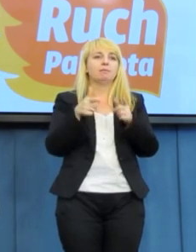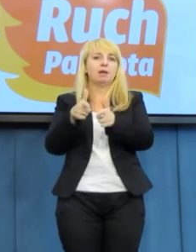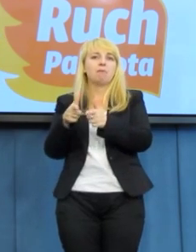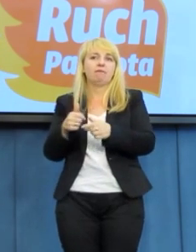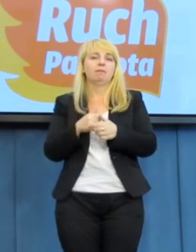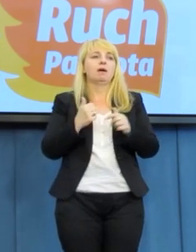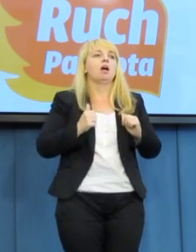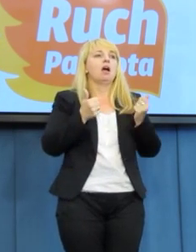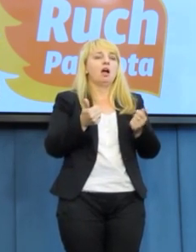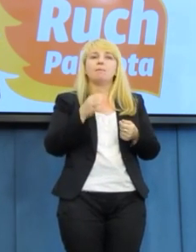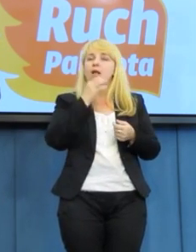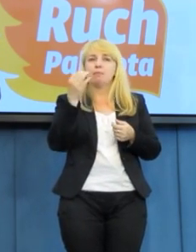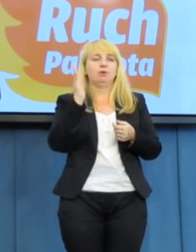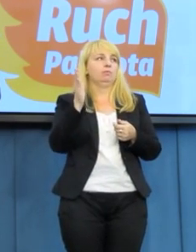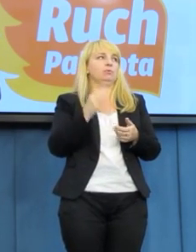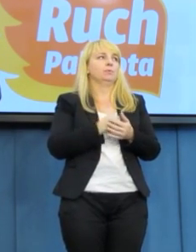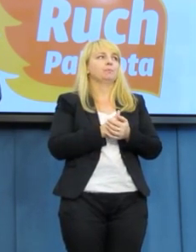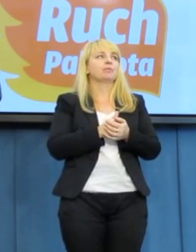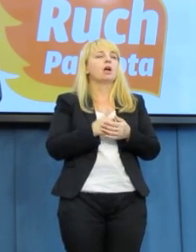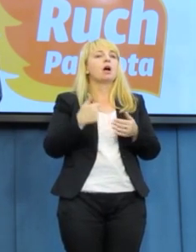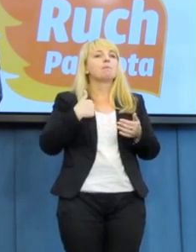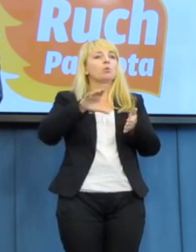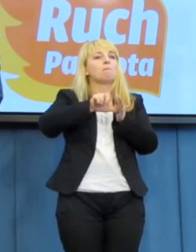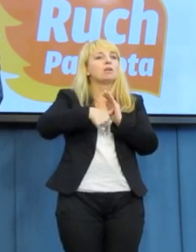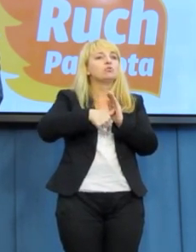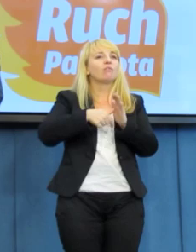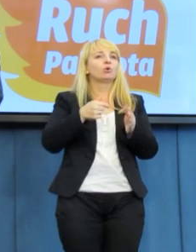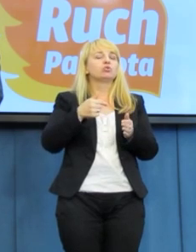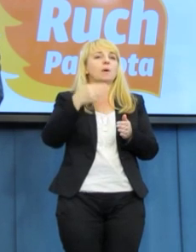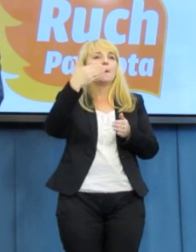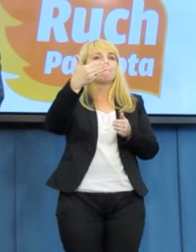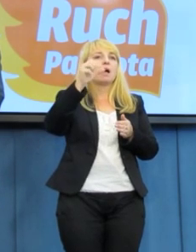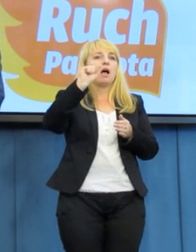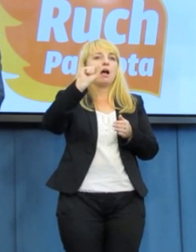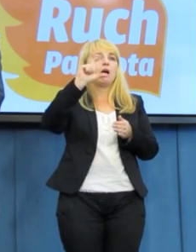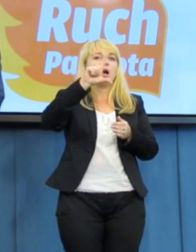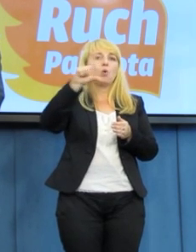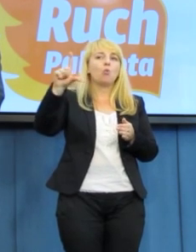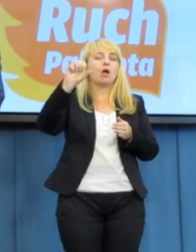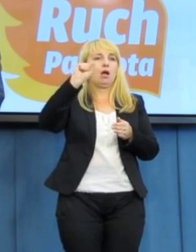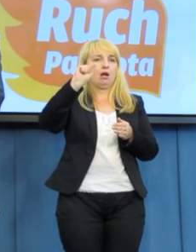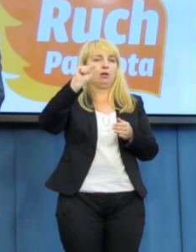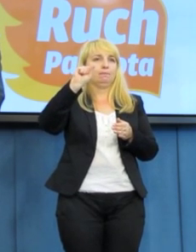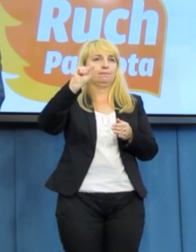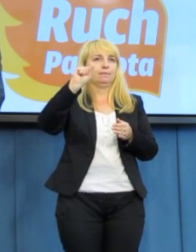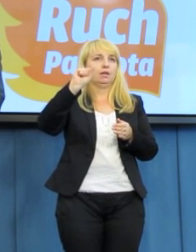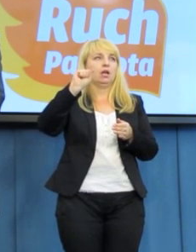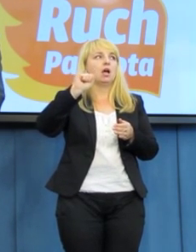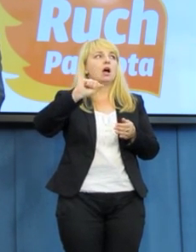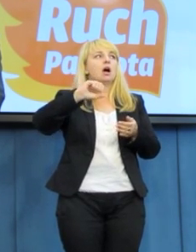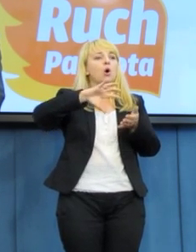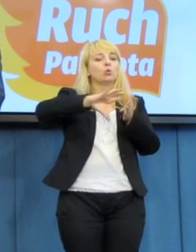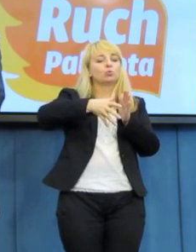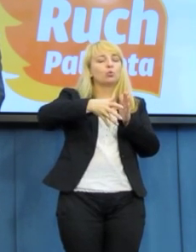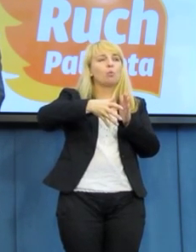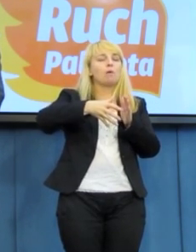namawiać. Chodzi o księdza z miejscowości Mała. Tak się nazywa ta miejscowość rzeczywiście. Zespół